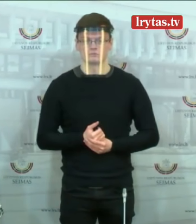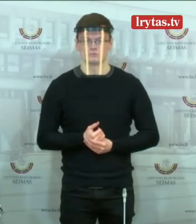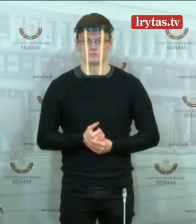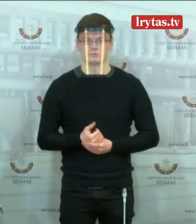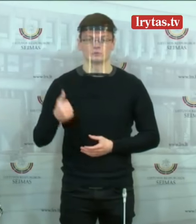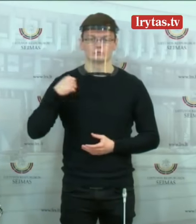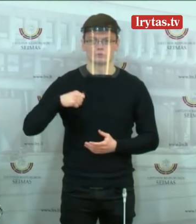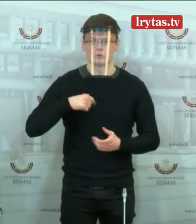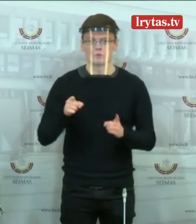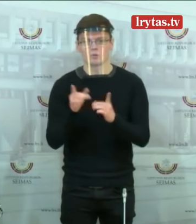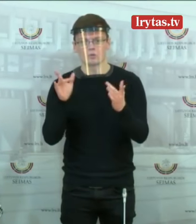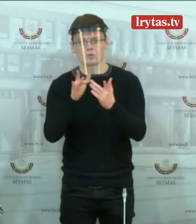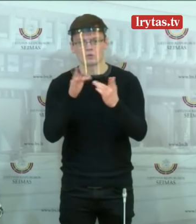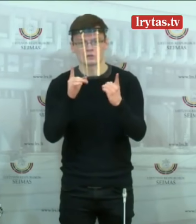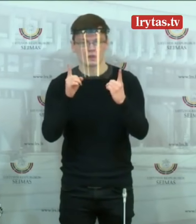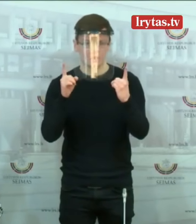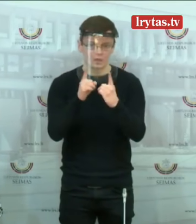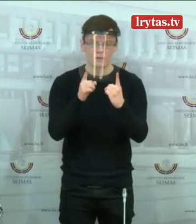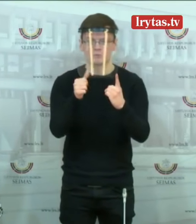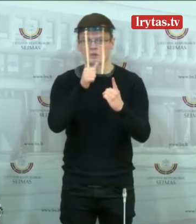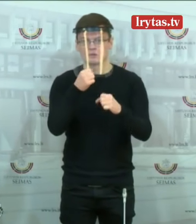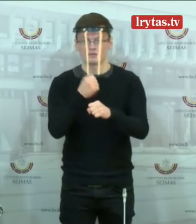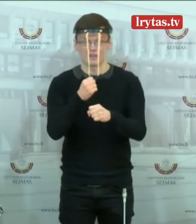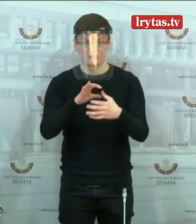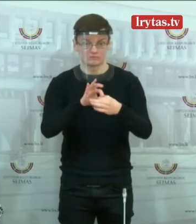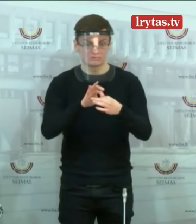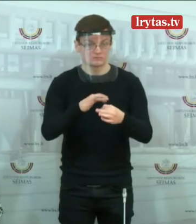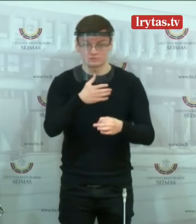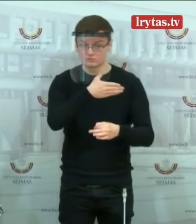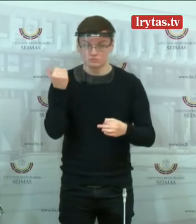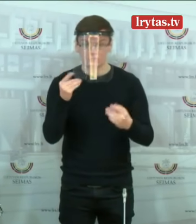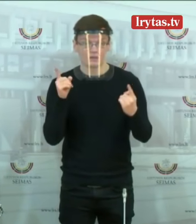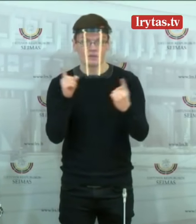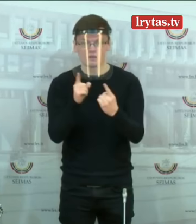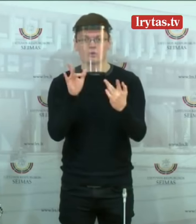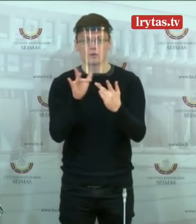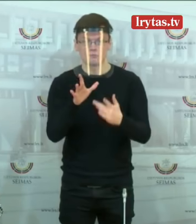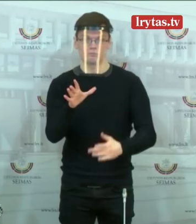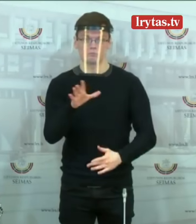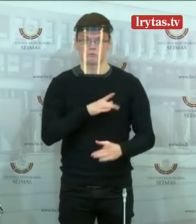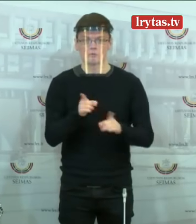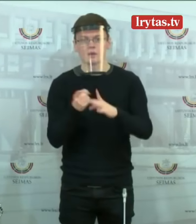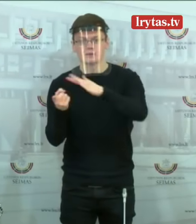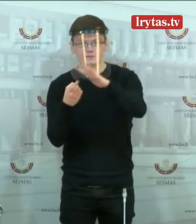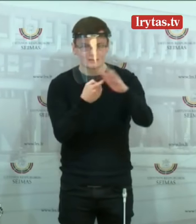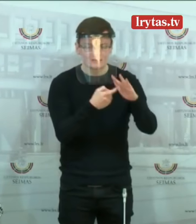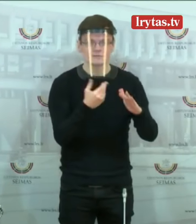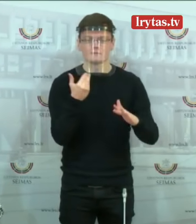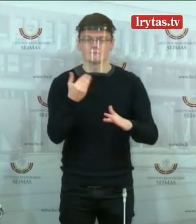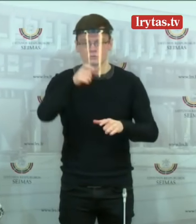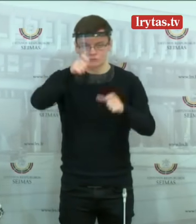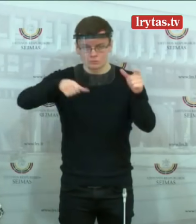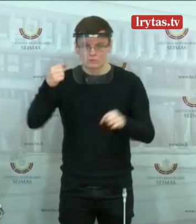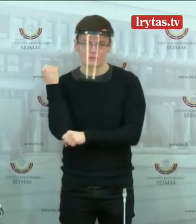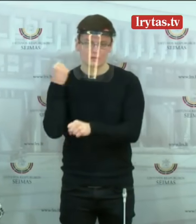nevengia kontakto nesusijusio su darbu. Tai buvo išsiaiškinta personalo apklausos metu. Jau iš tiesų, kai